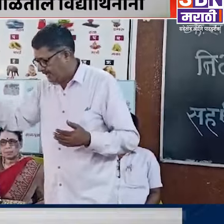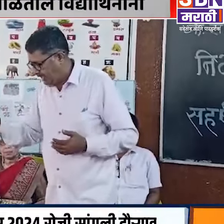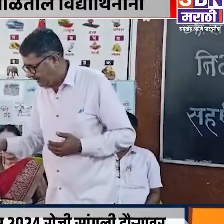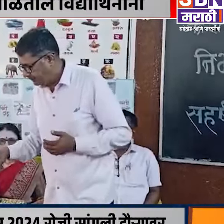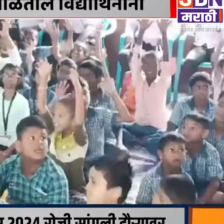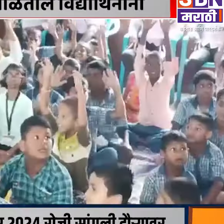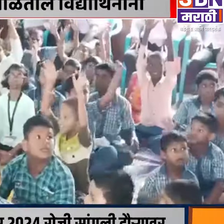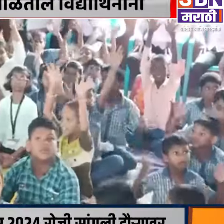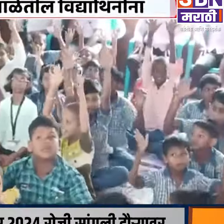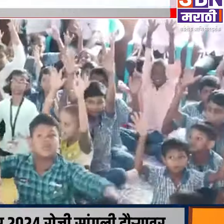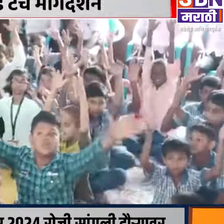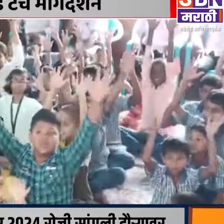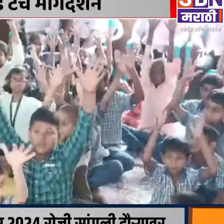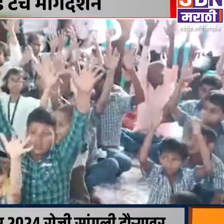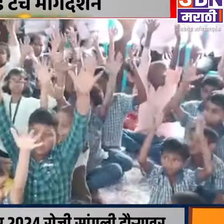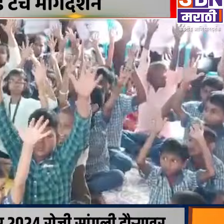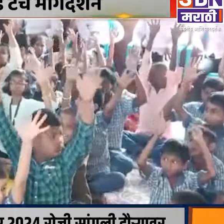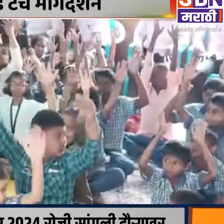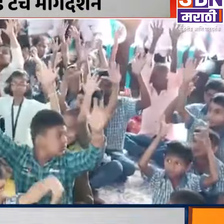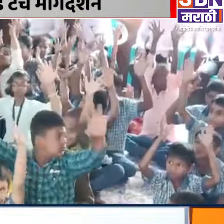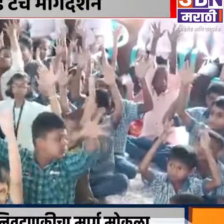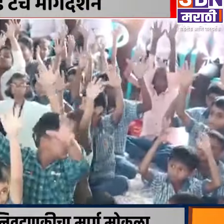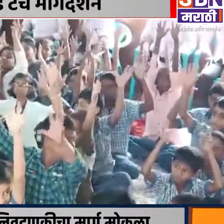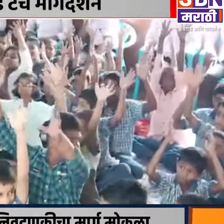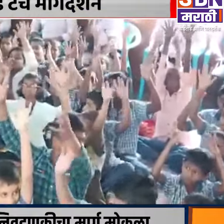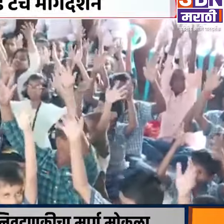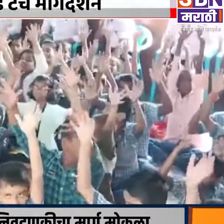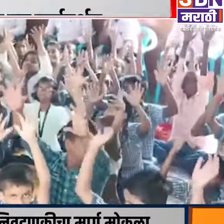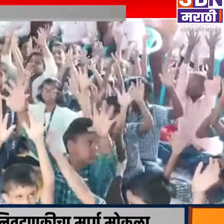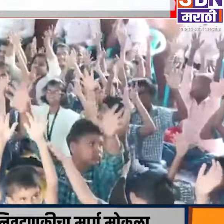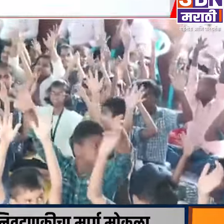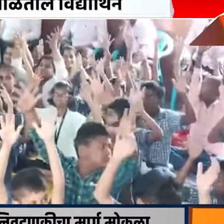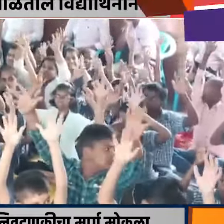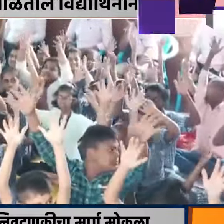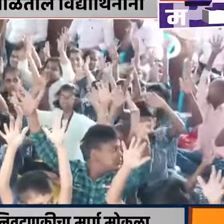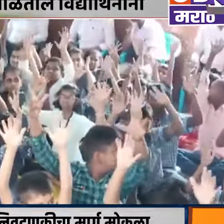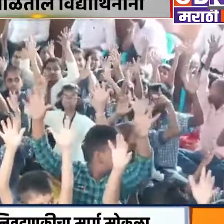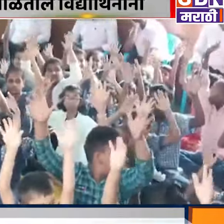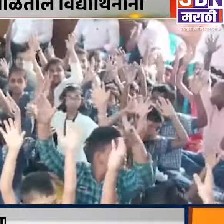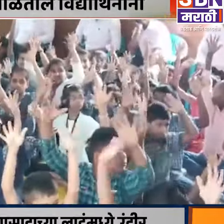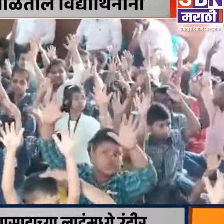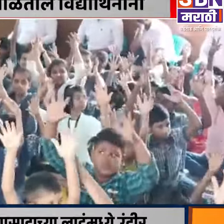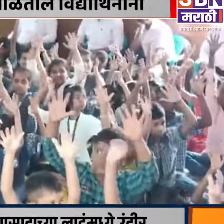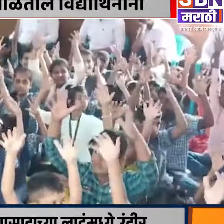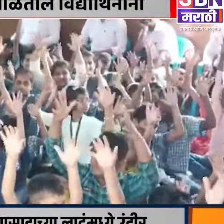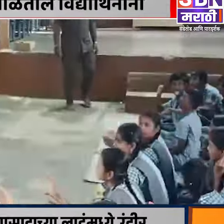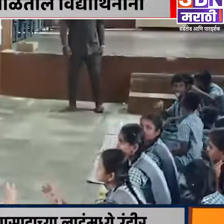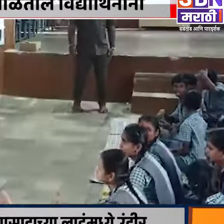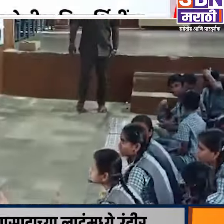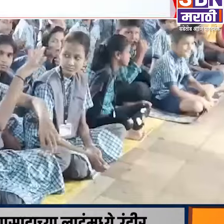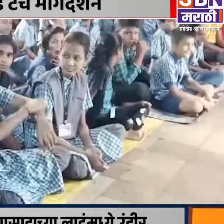यांनी महात्मा गांधी चांदी पोलिस ठाणे हद्दीत भिडे मुकबधीर शाळा मिरज येथे प्रबोधन कार्यक्रम